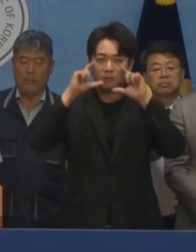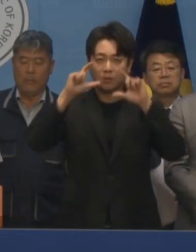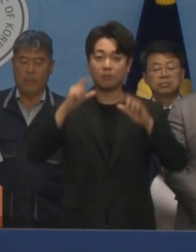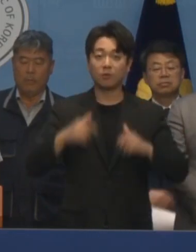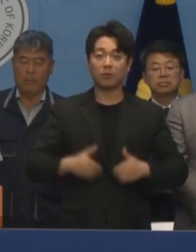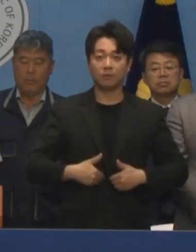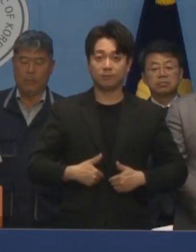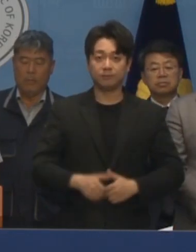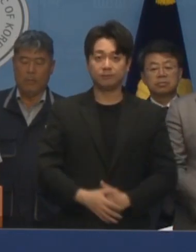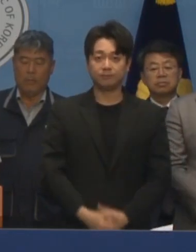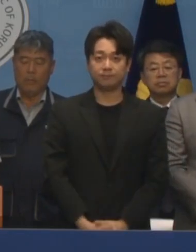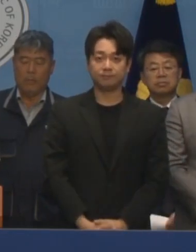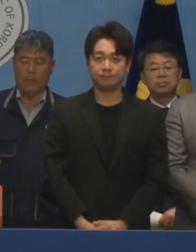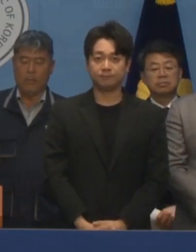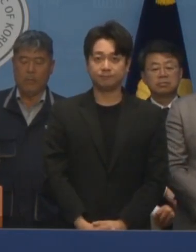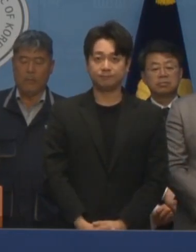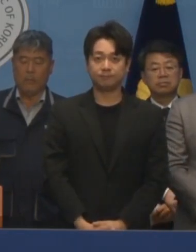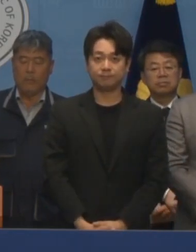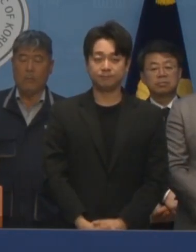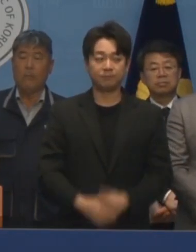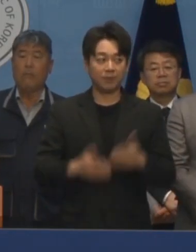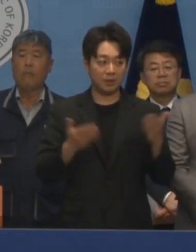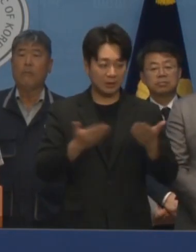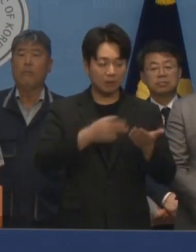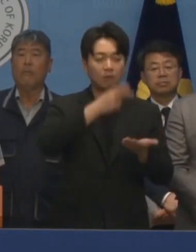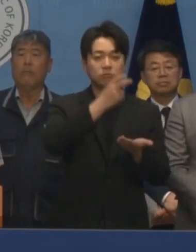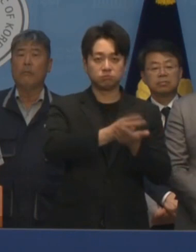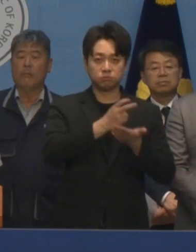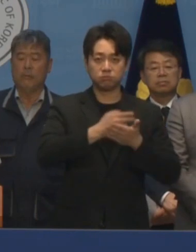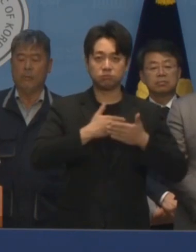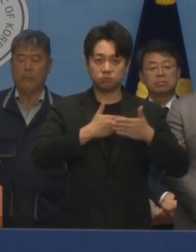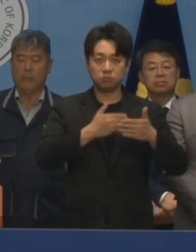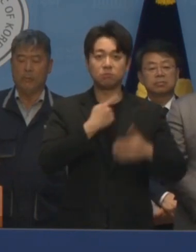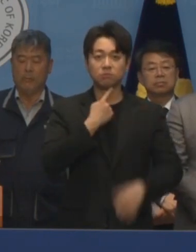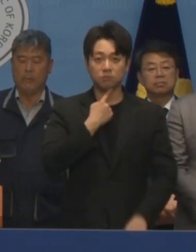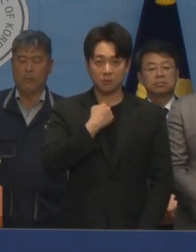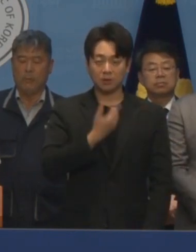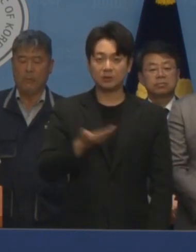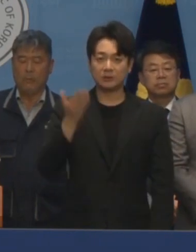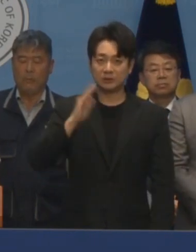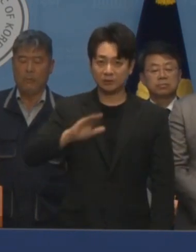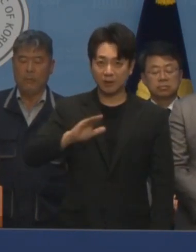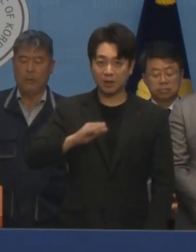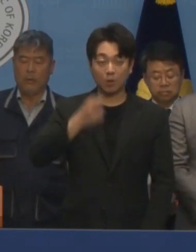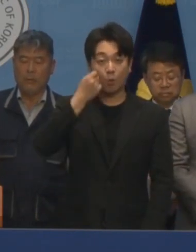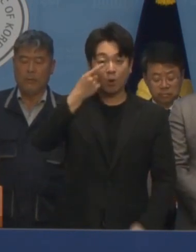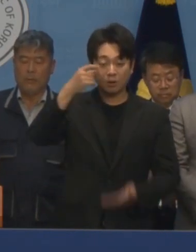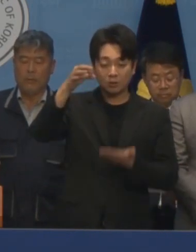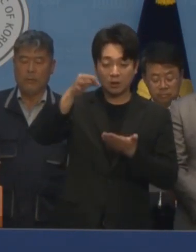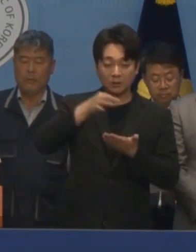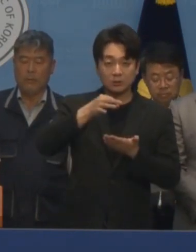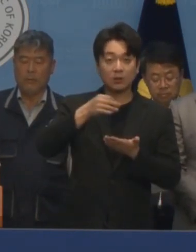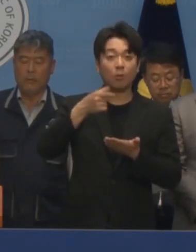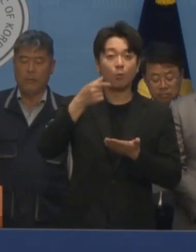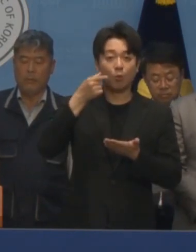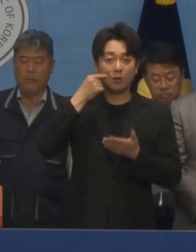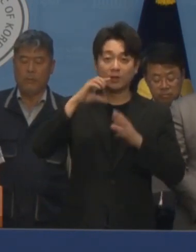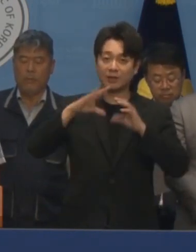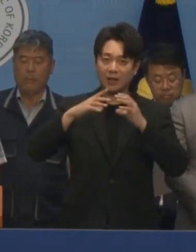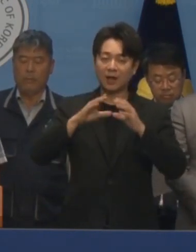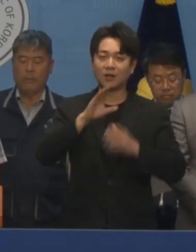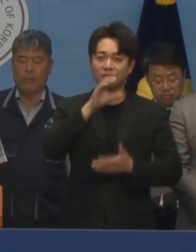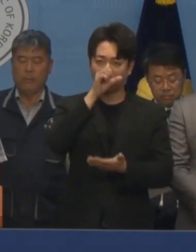합니다. 정당하게 일을 하고서도 거대를 받지 못하는 나라가 과연 정상적인